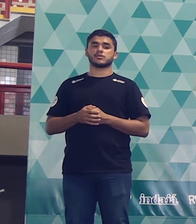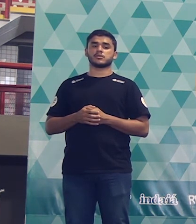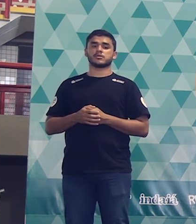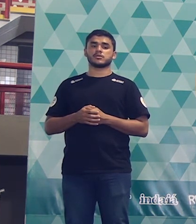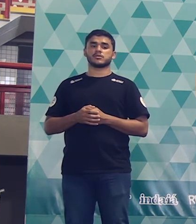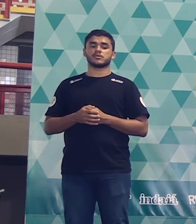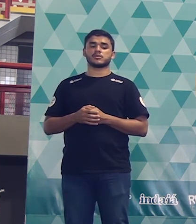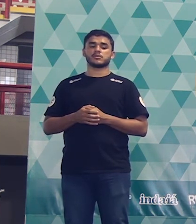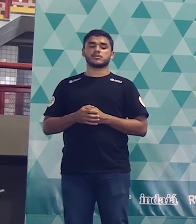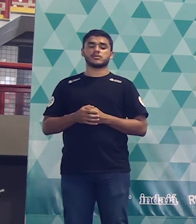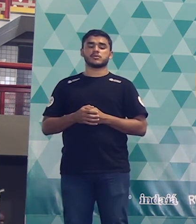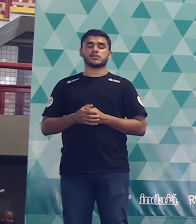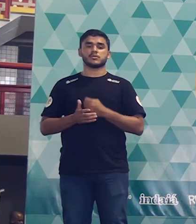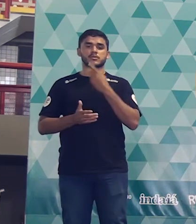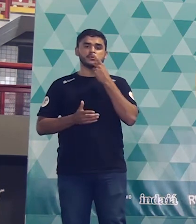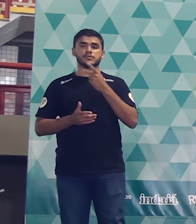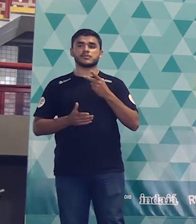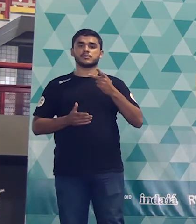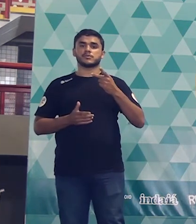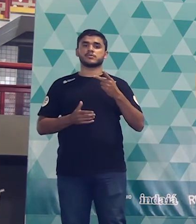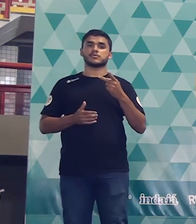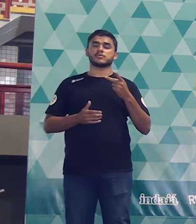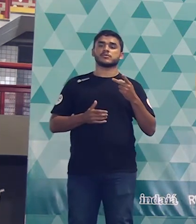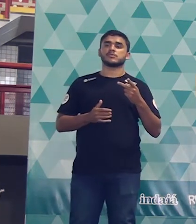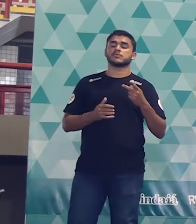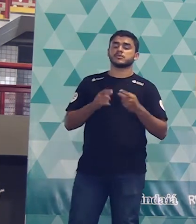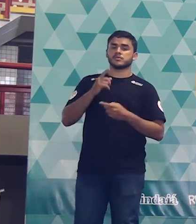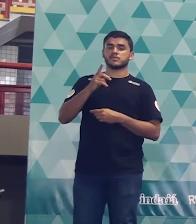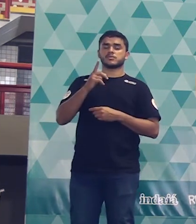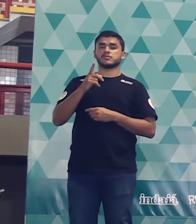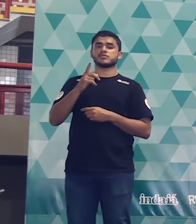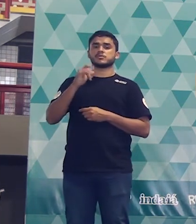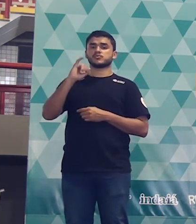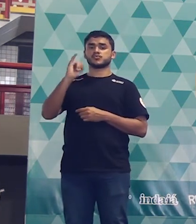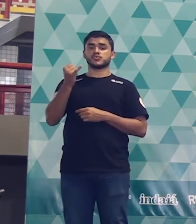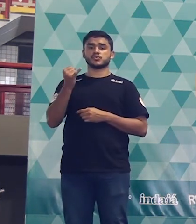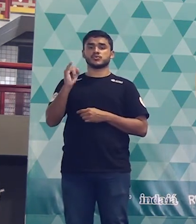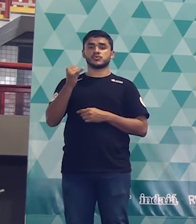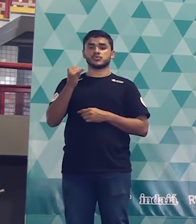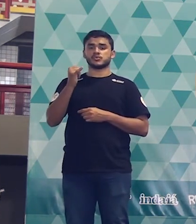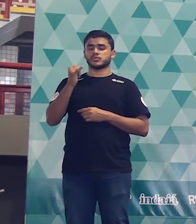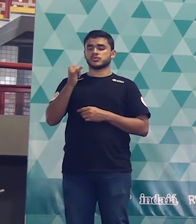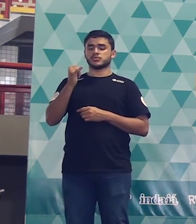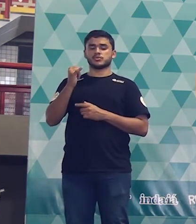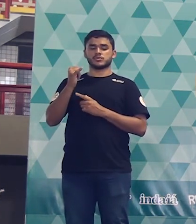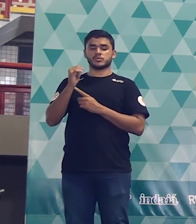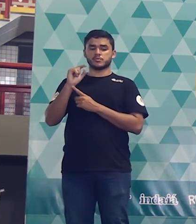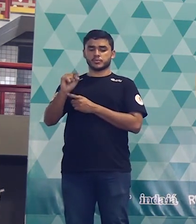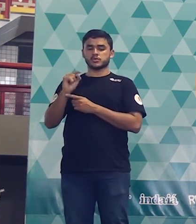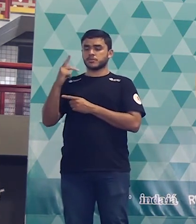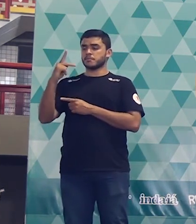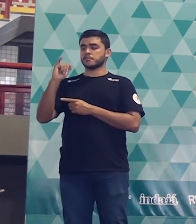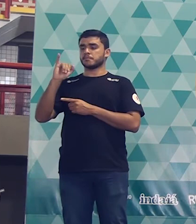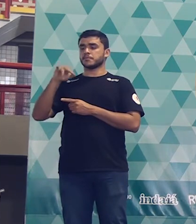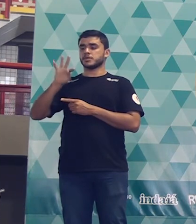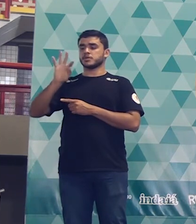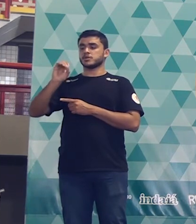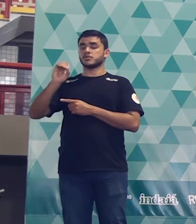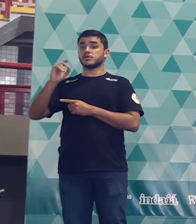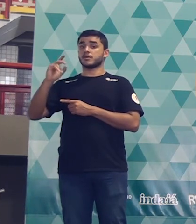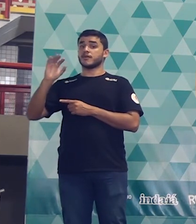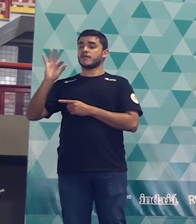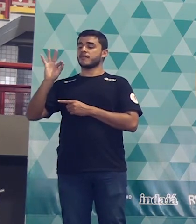Olha aí. Agora vamos pensar o seguinte. Para que tipo de pessoa o sobrenome é mais importante que o nome? Rico ou